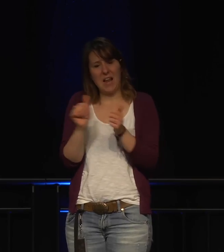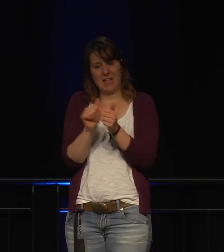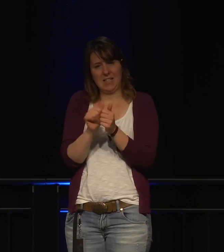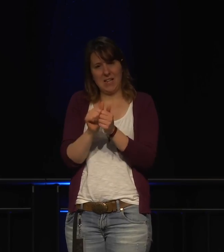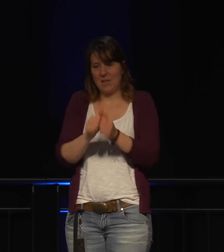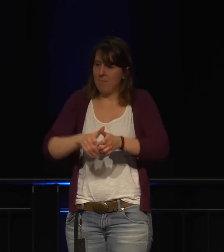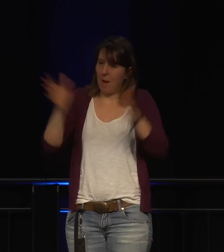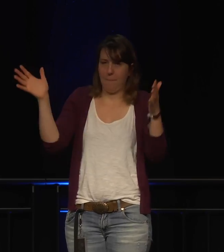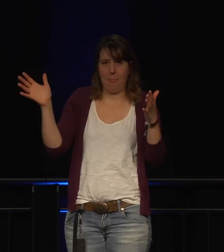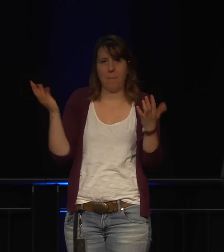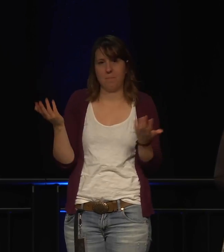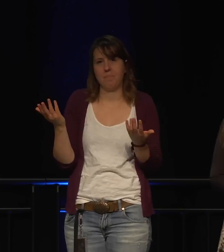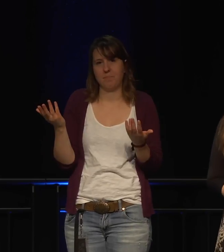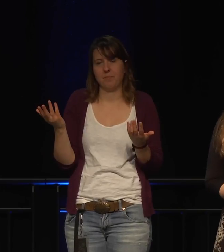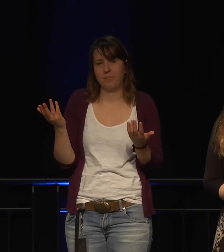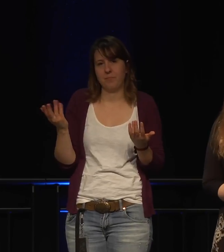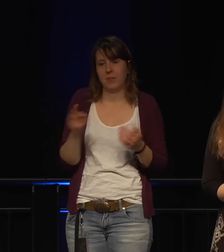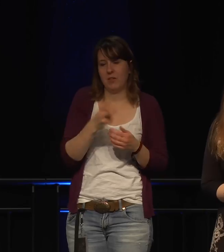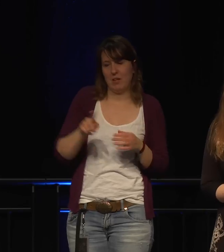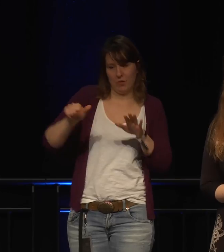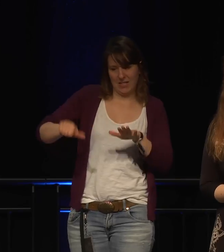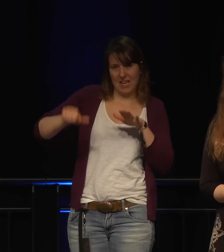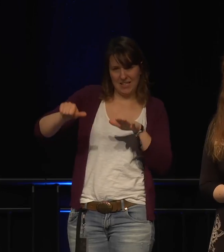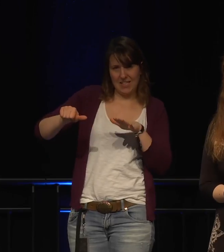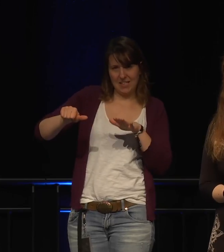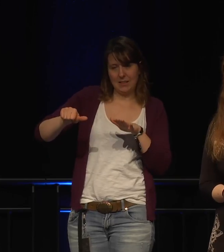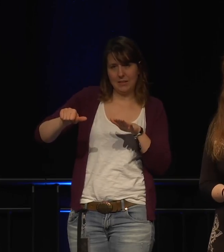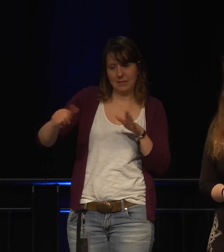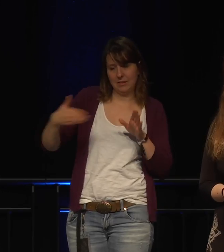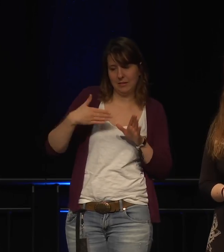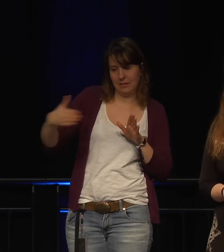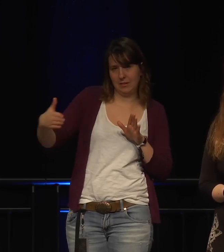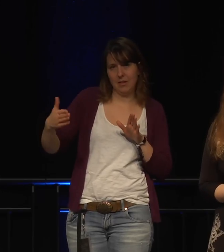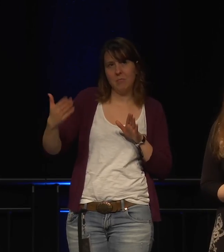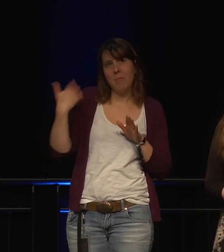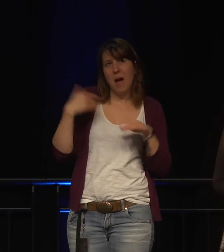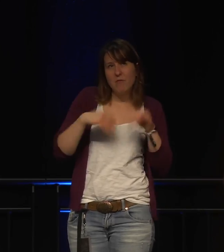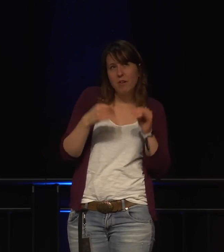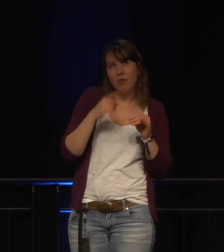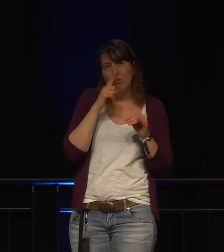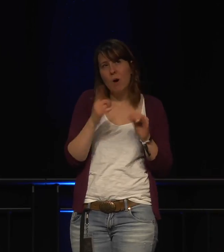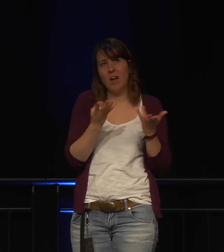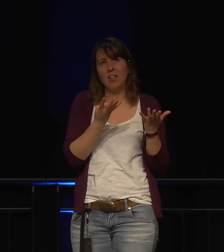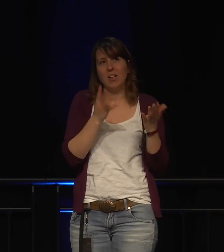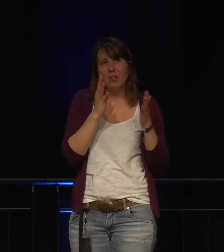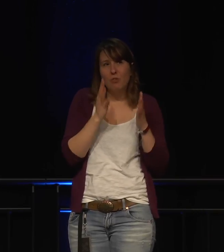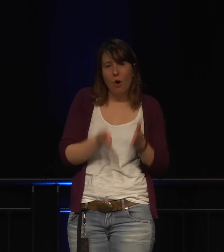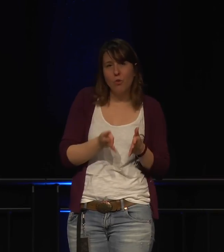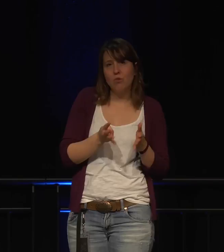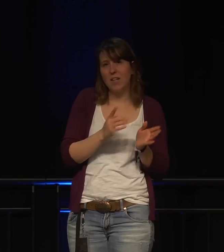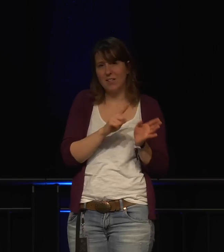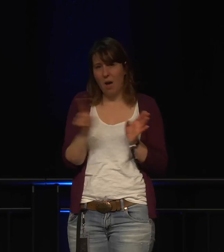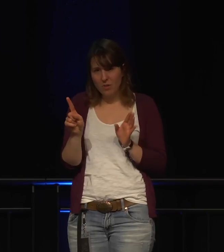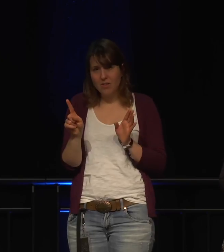en el uso de aparatos digitales inteligentes en este cuartal.